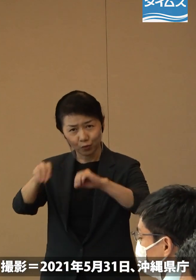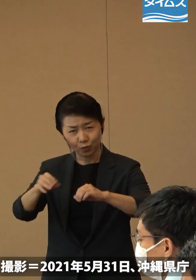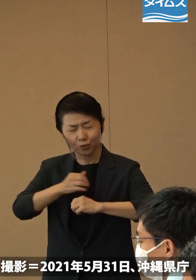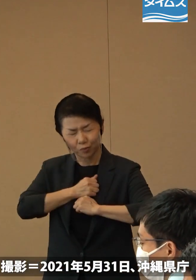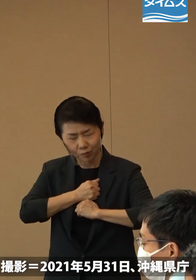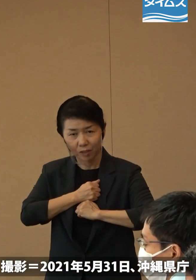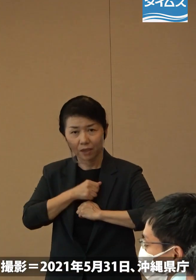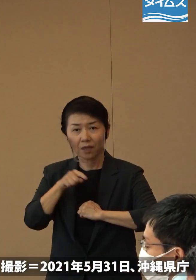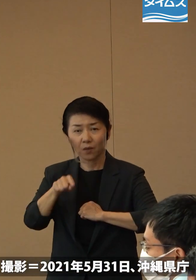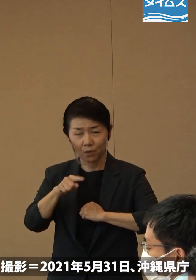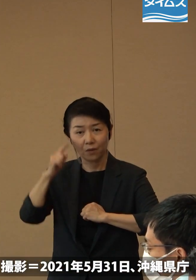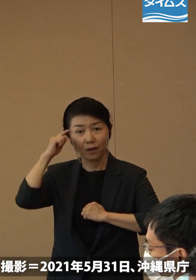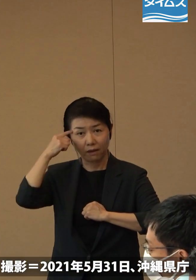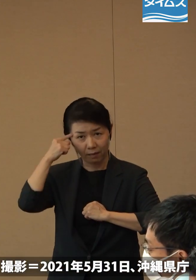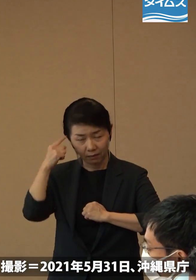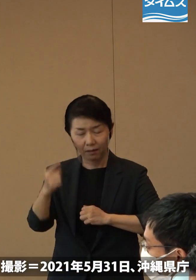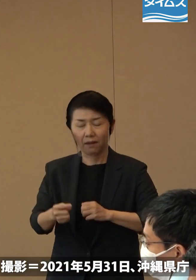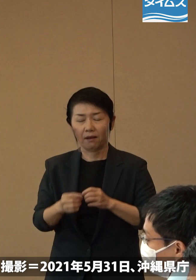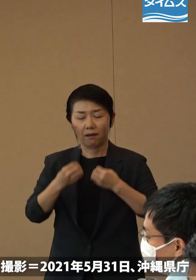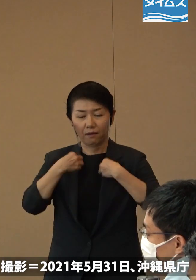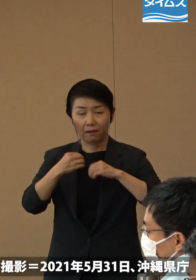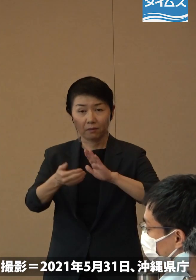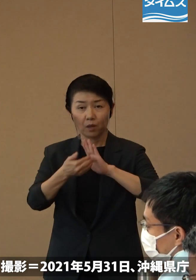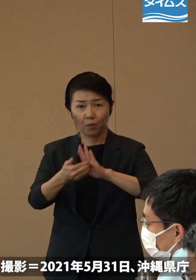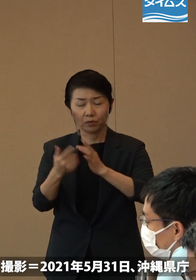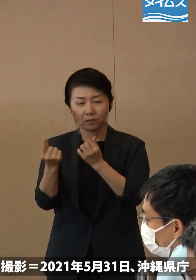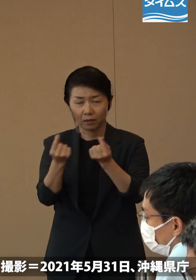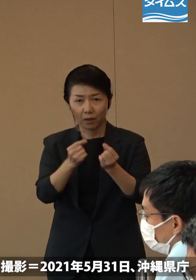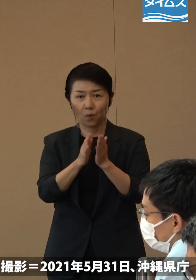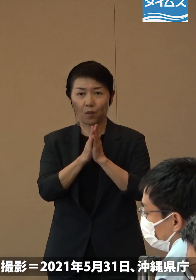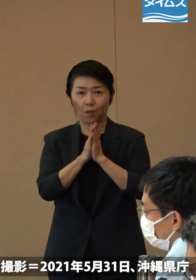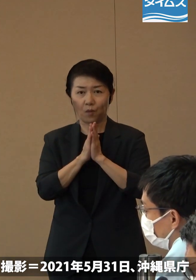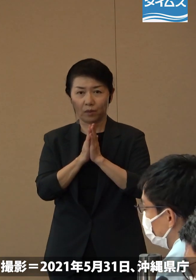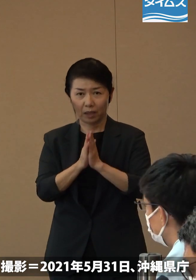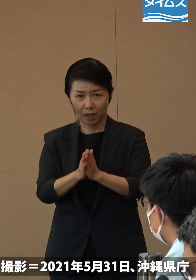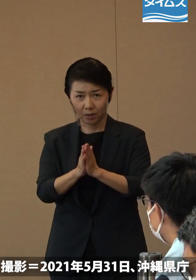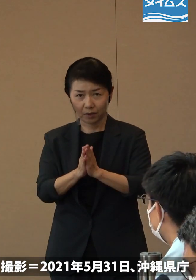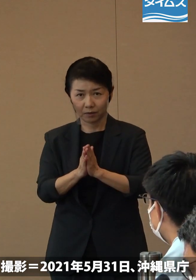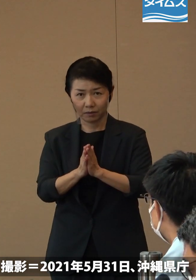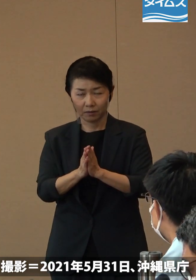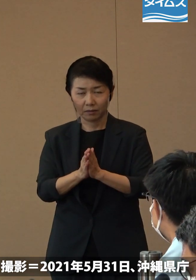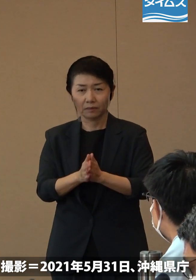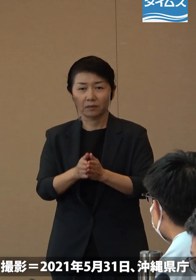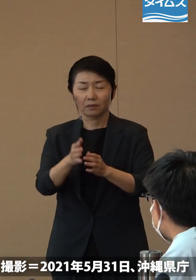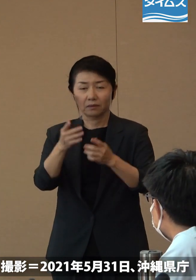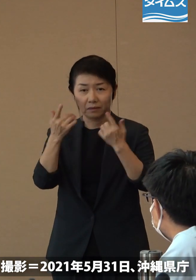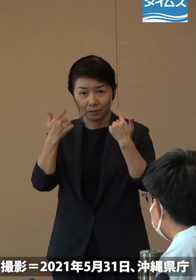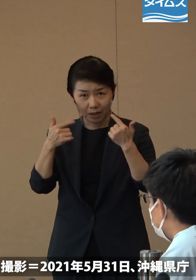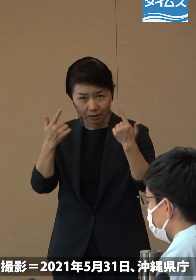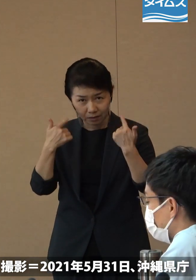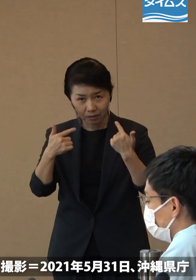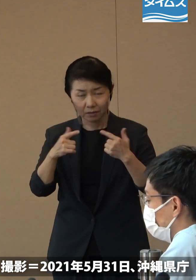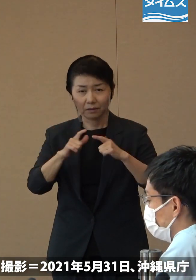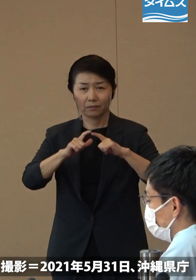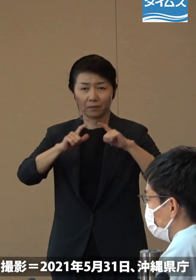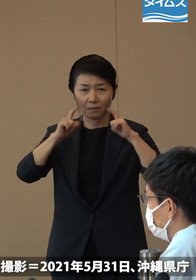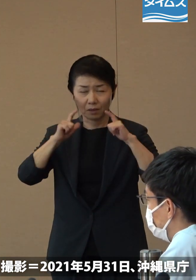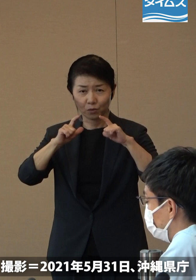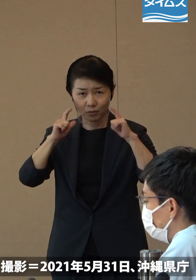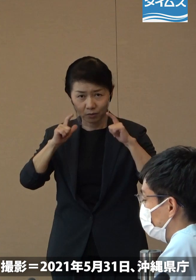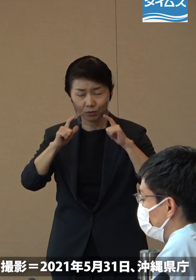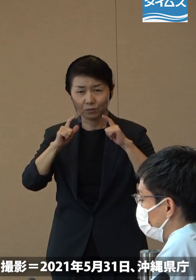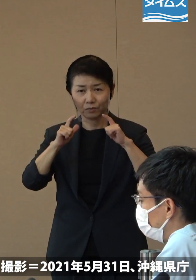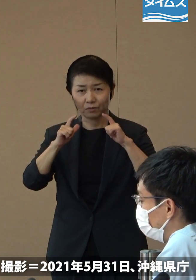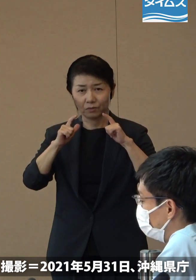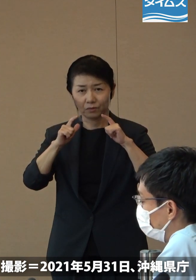に高めた感染防止対策の徹底をお願いいたします。一日一日マスクをつけた会話を